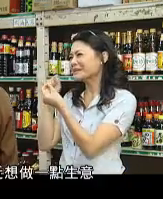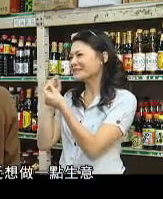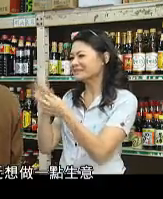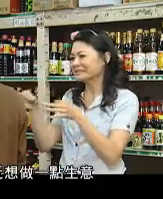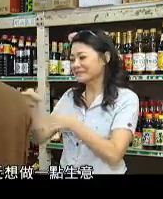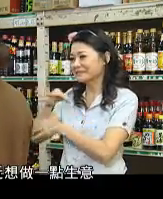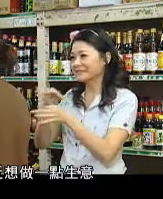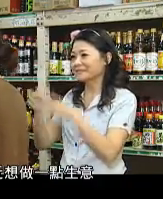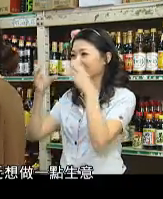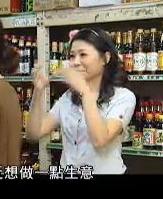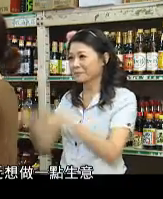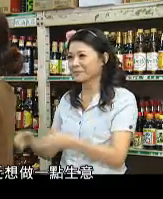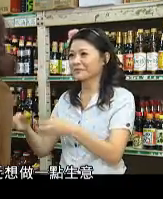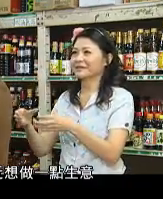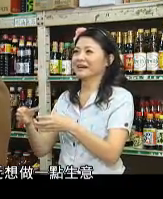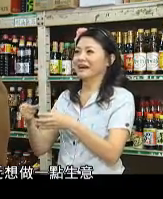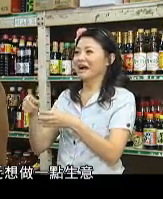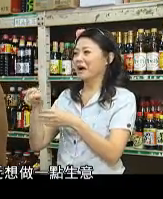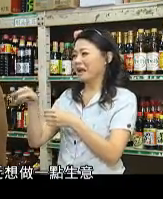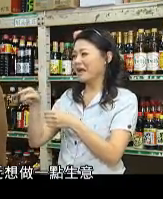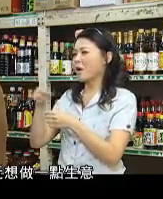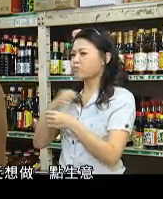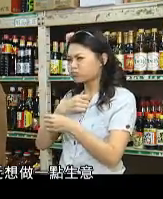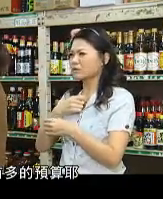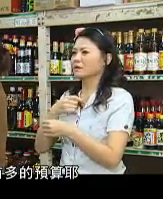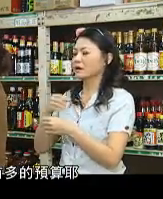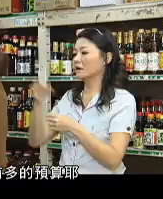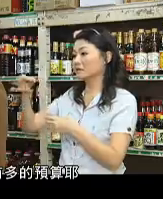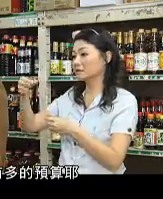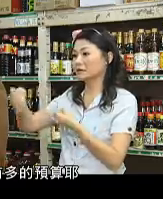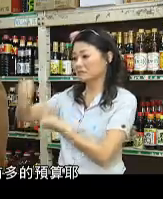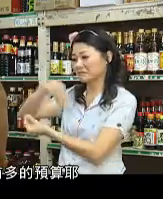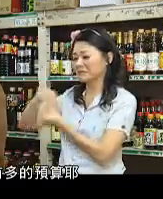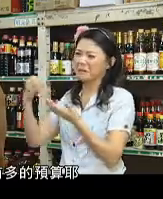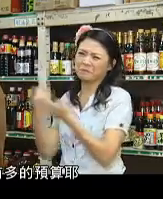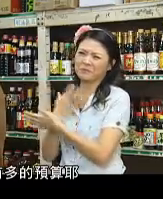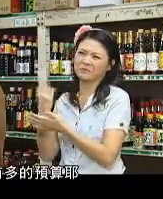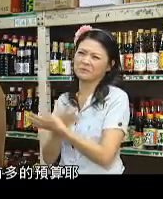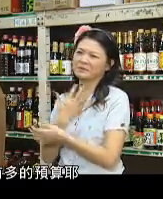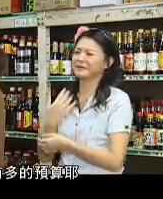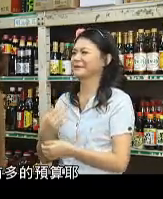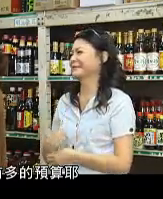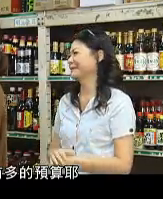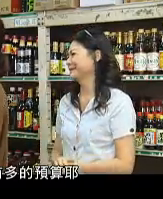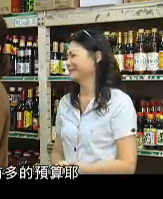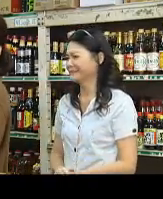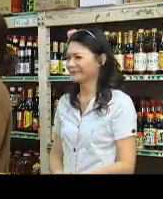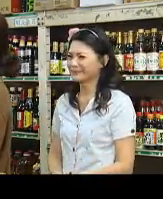我最近想做一点生意，没有多的预算哎。嗯，